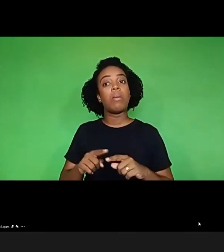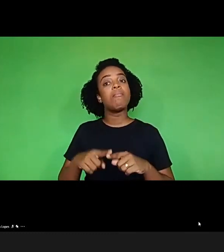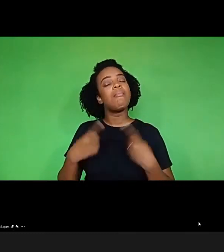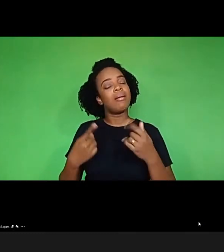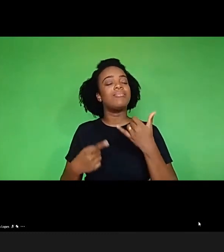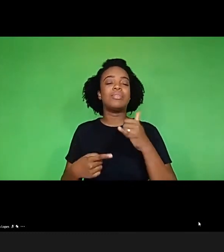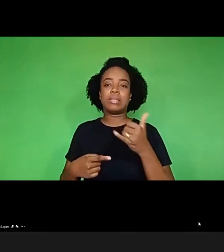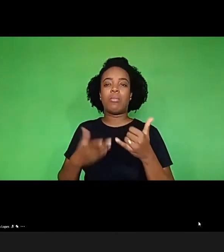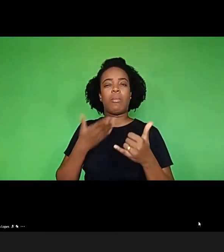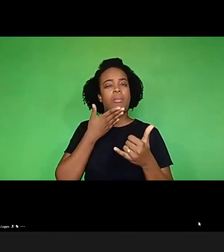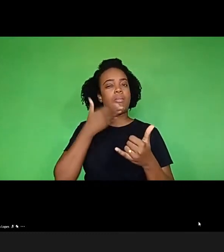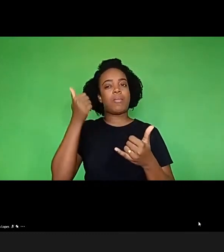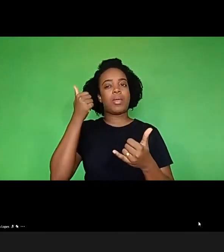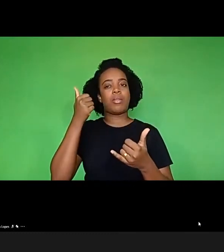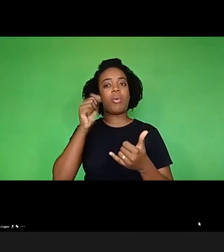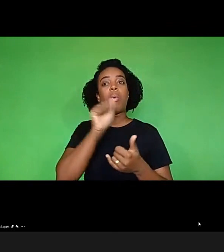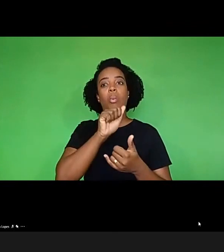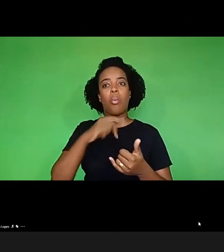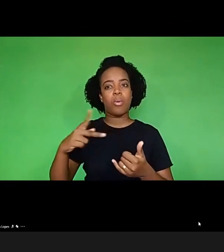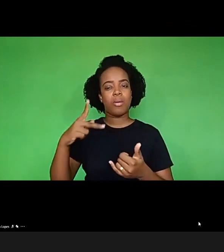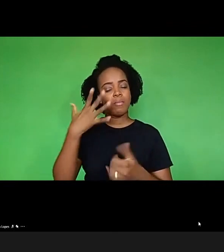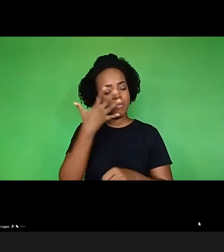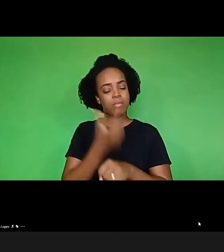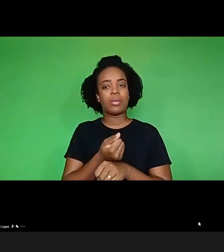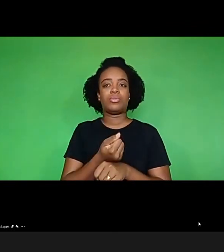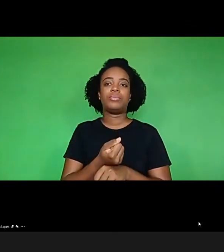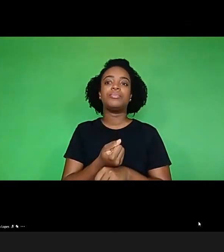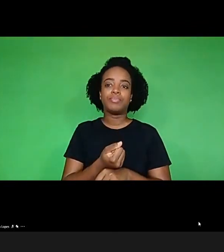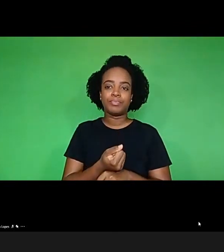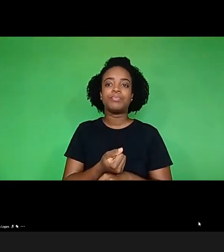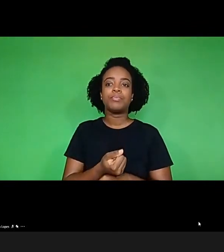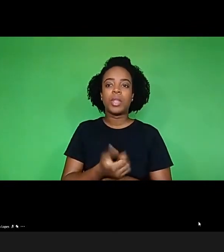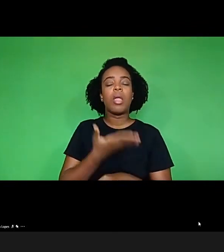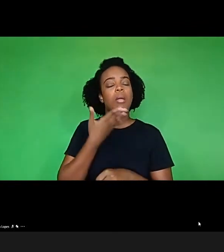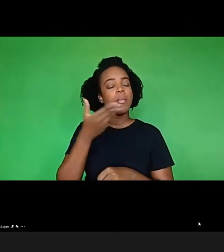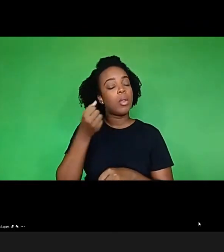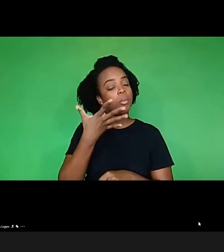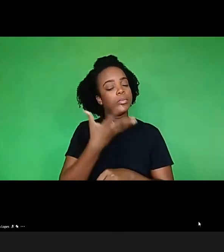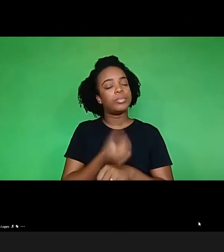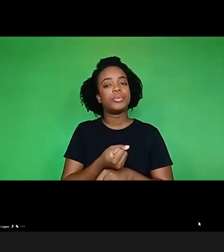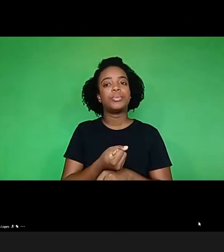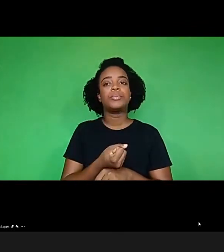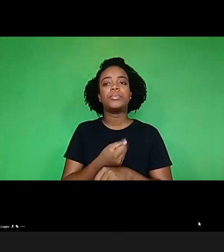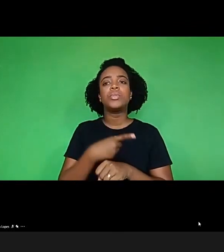app do Teams, né? Tem lá o app, eu